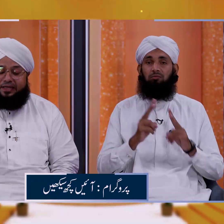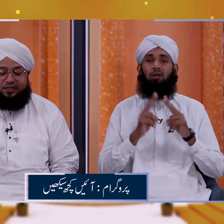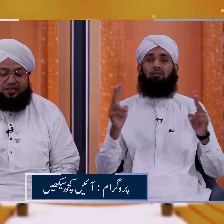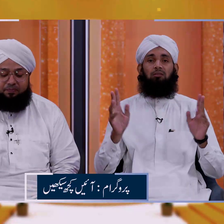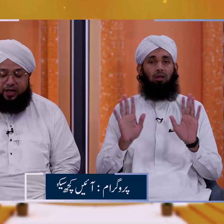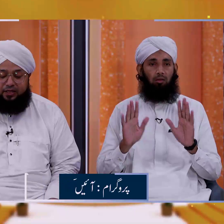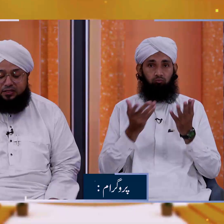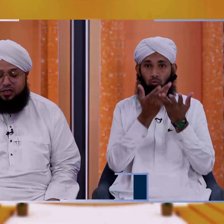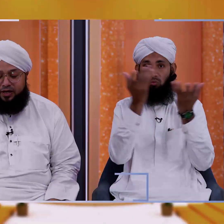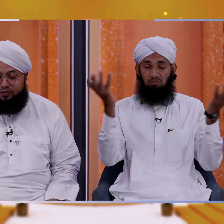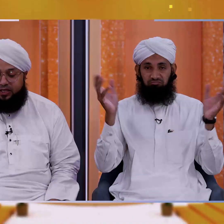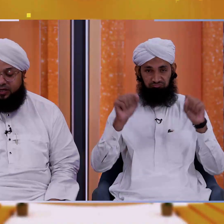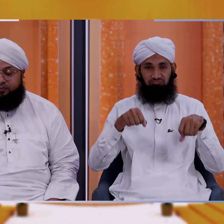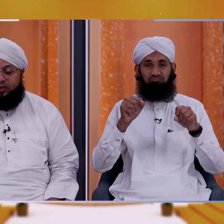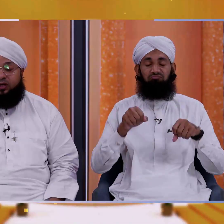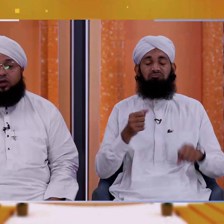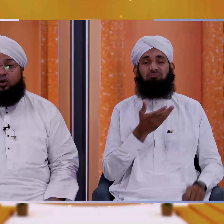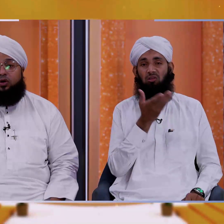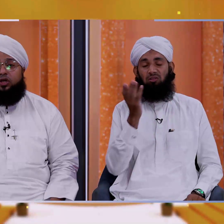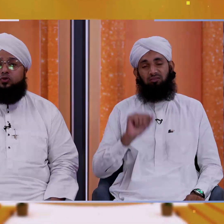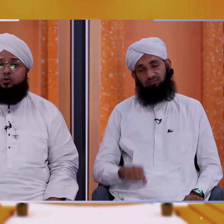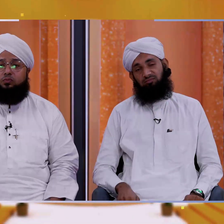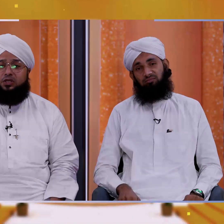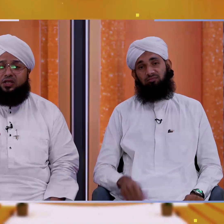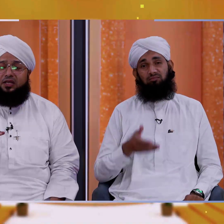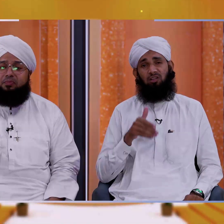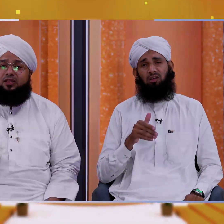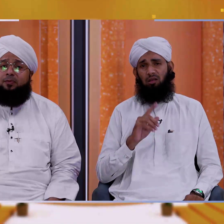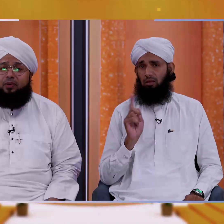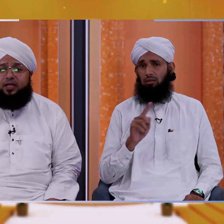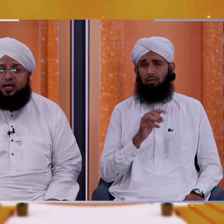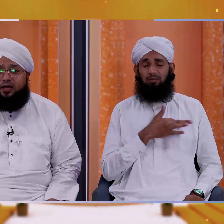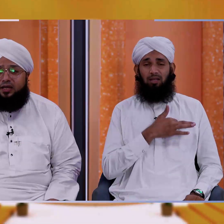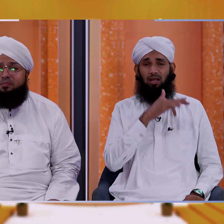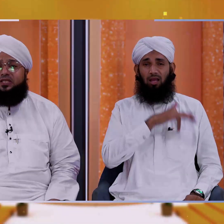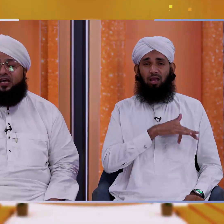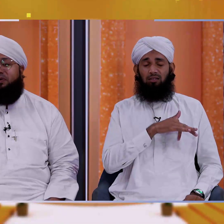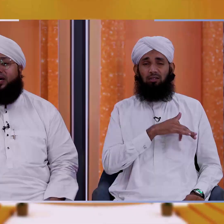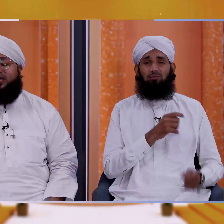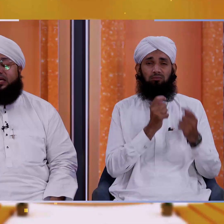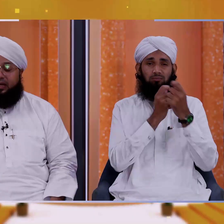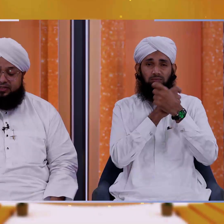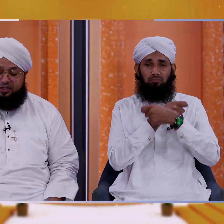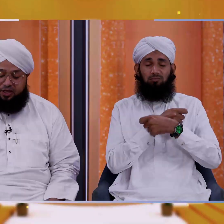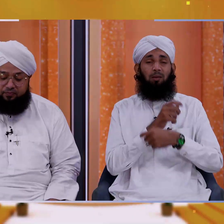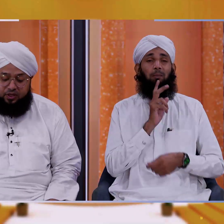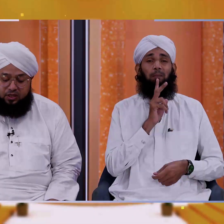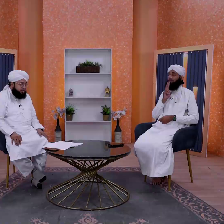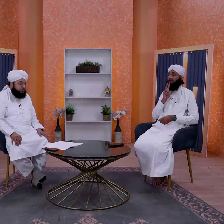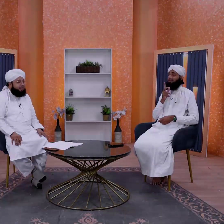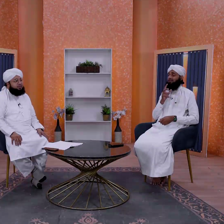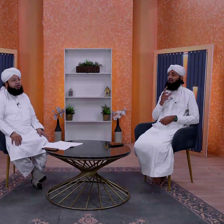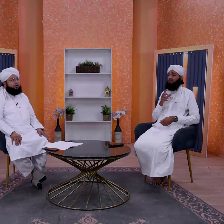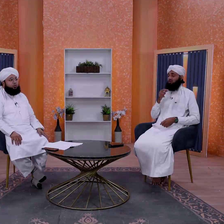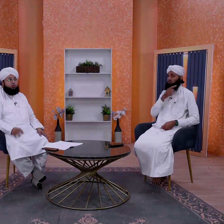بیماری کثرت سے پائی جانے والی ہے، اور یہ جو اس طرح کی باطنی بیماریاں ہیں، ان میں سے ایک بیماری حسد ہے